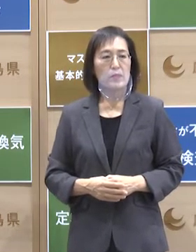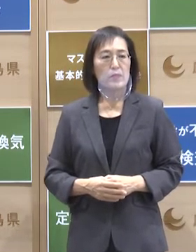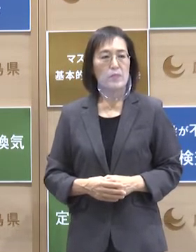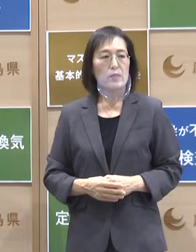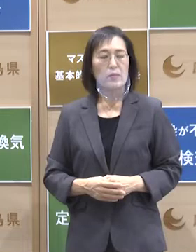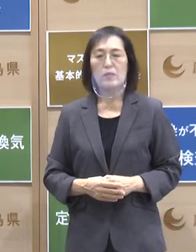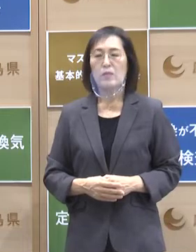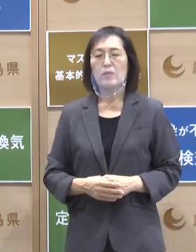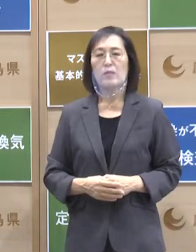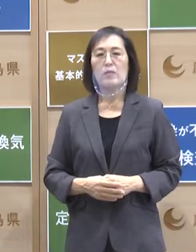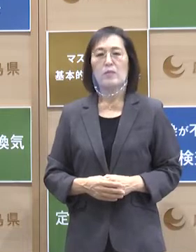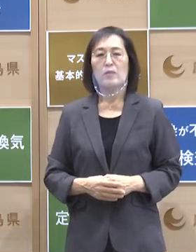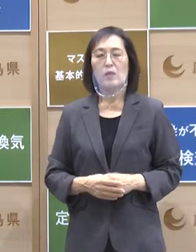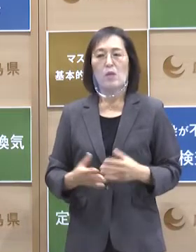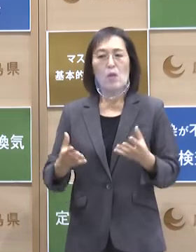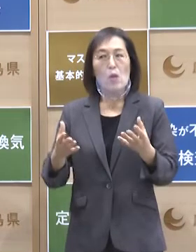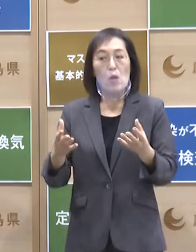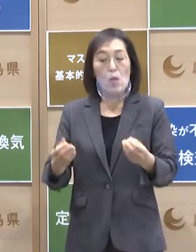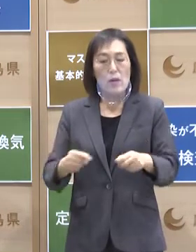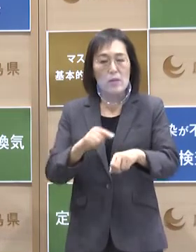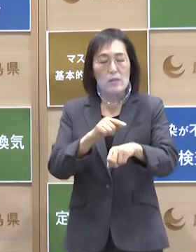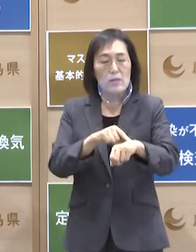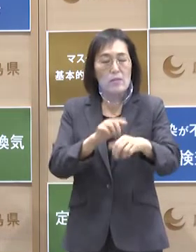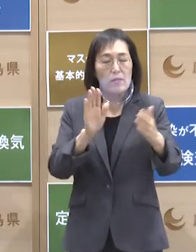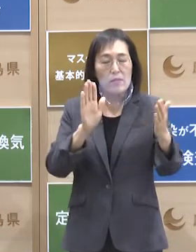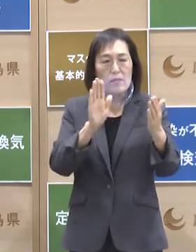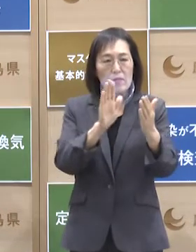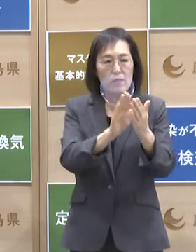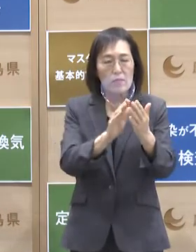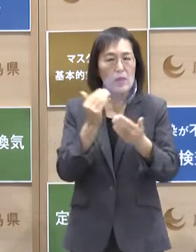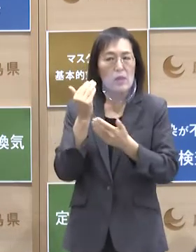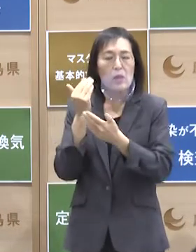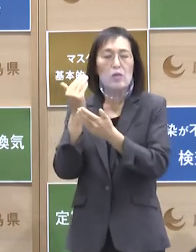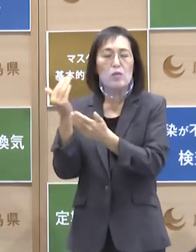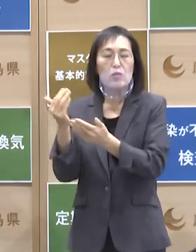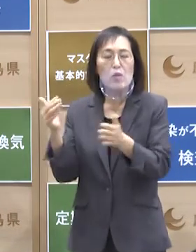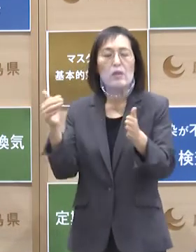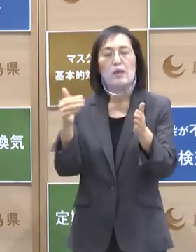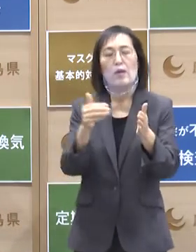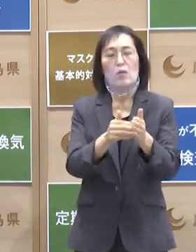終了の予定時刻は迫ってるんですけど、最後の質問にしたいと思います。